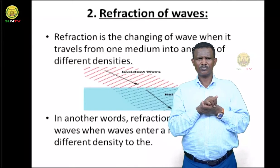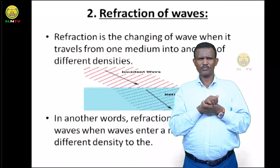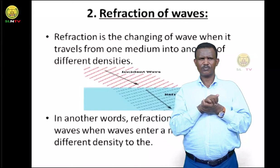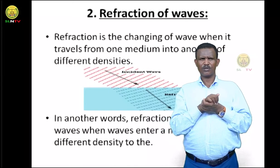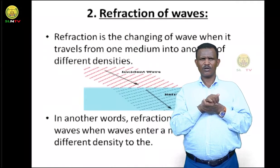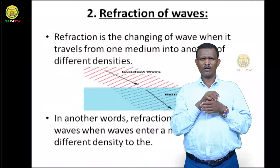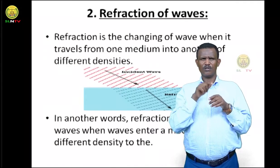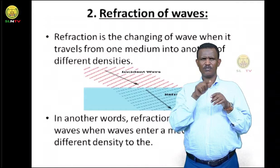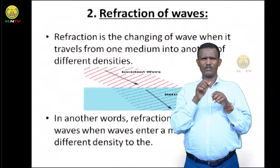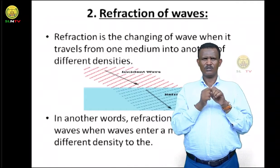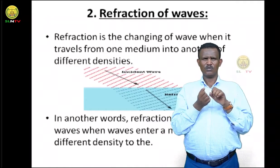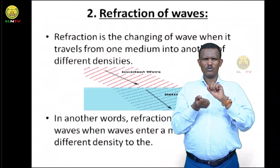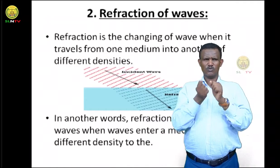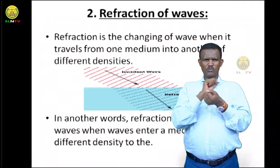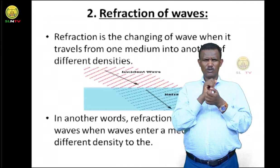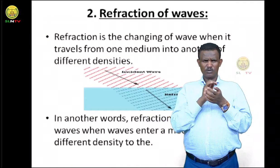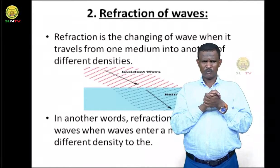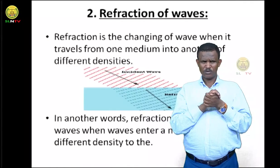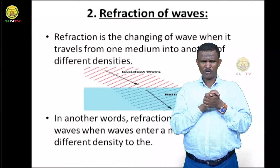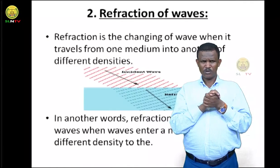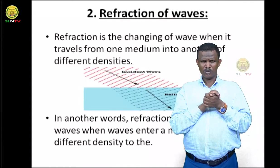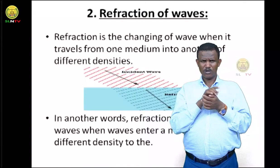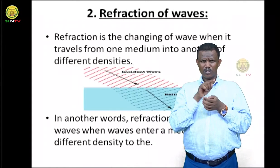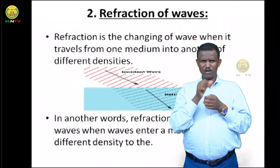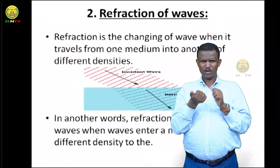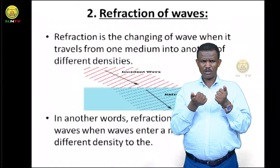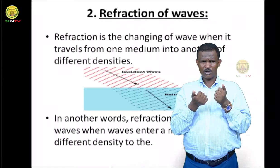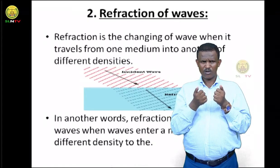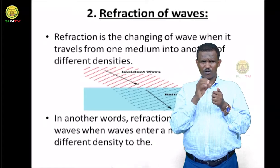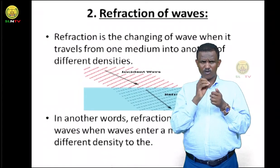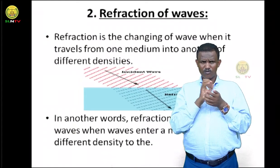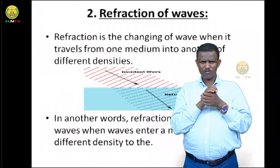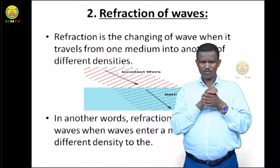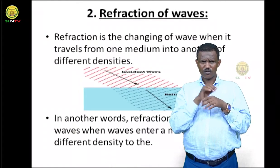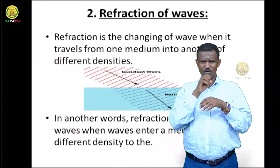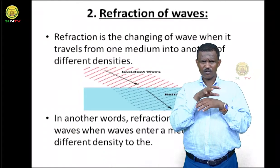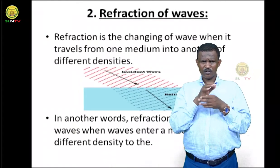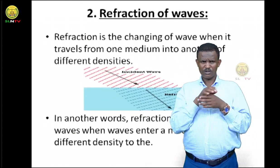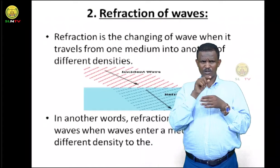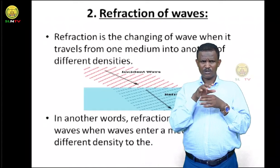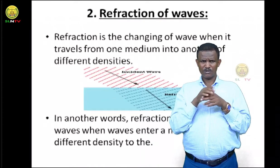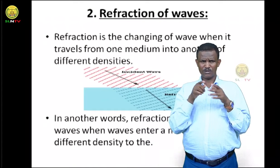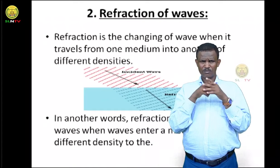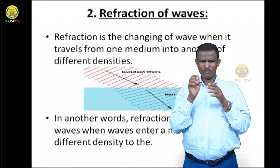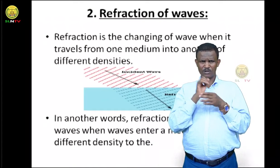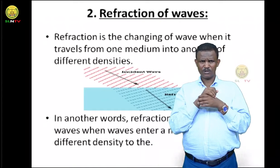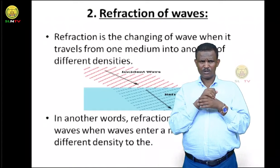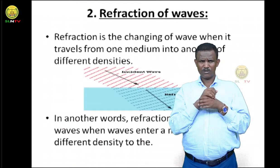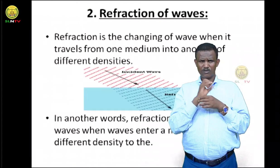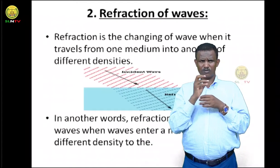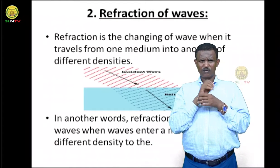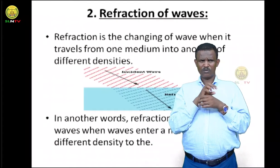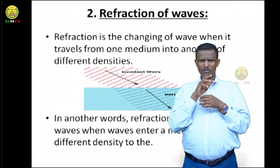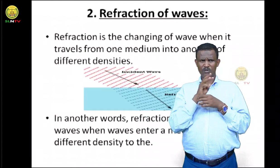to another mar labaad waxaynu ku qeexaynaa in another way refraction ku waa bending baad isticmaali kartaa halka marka loo change